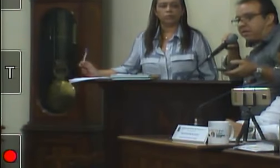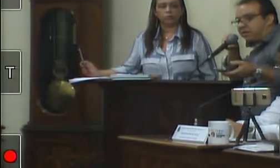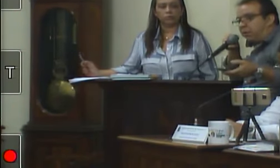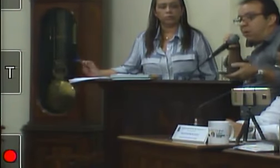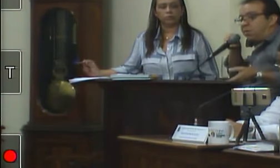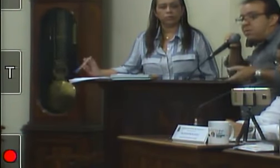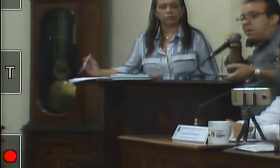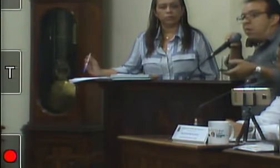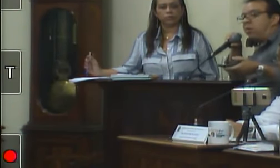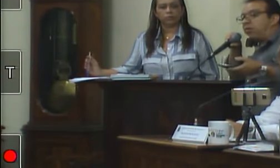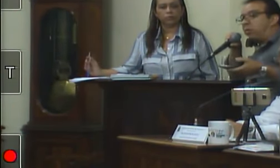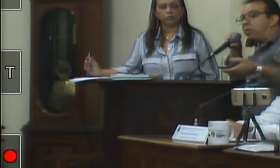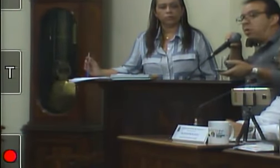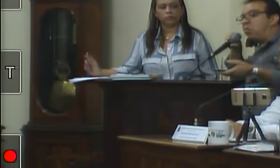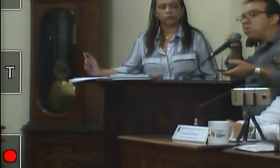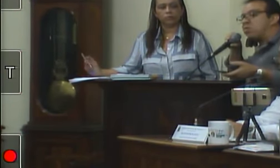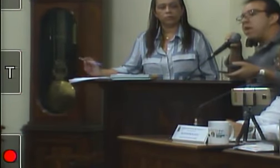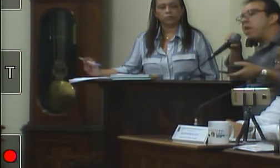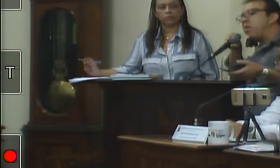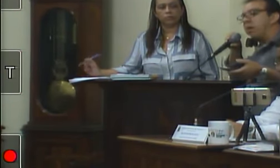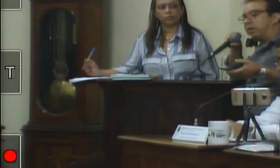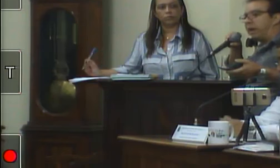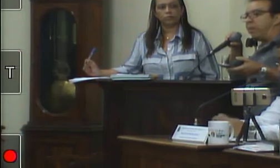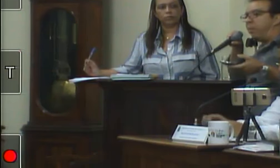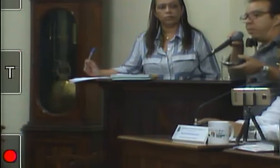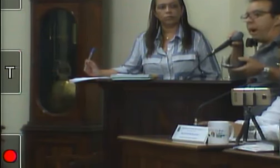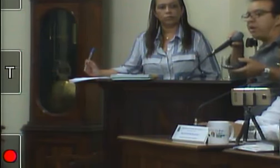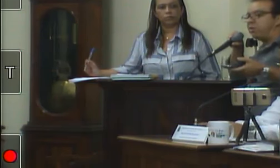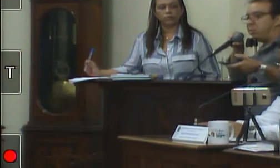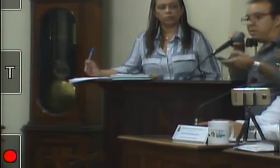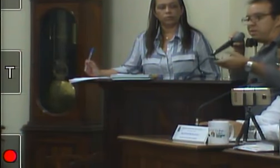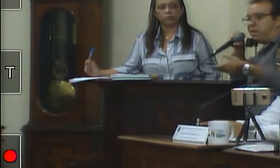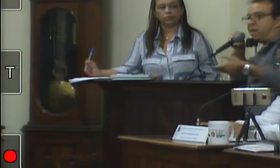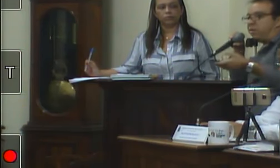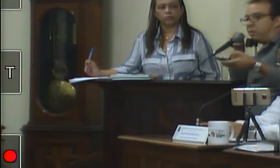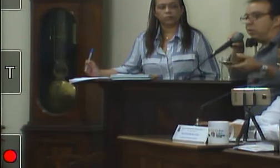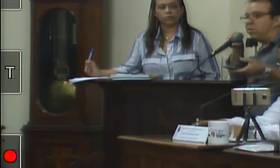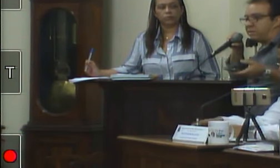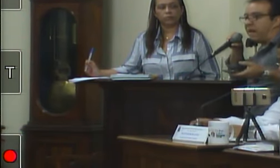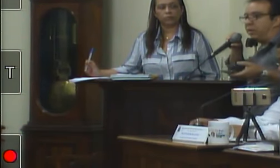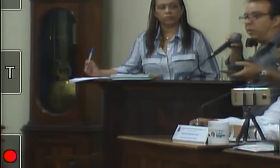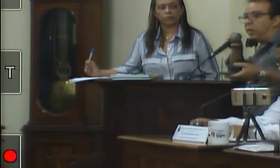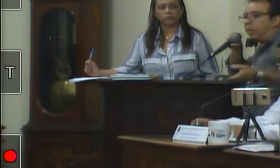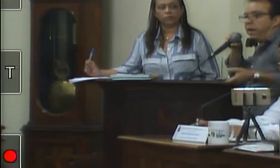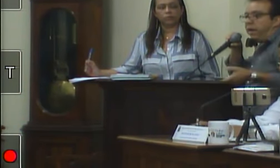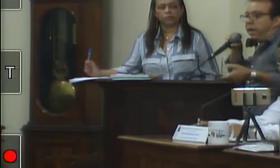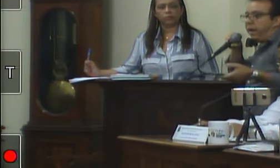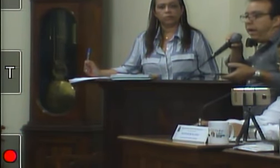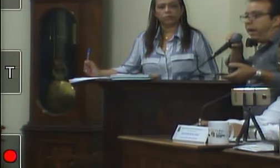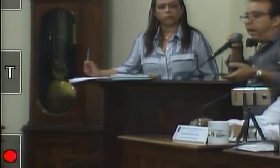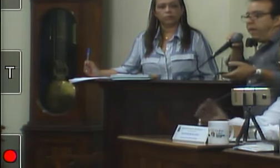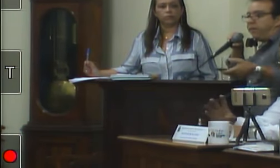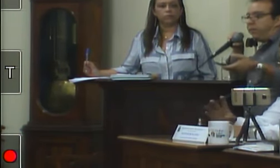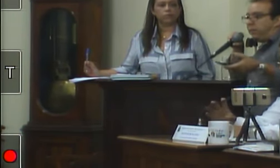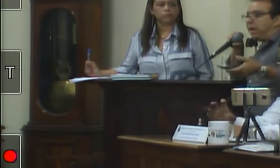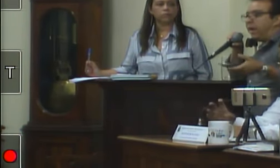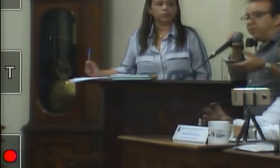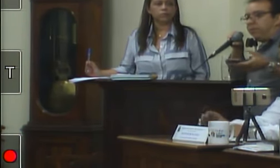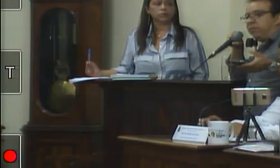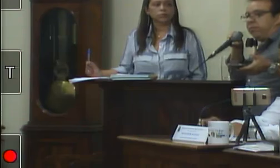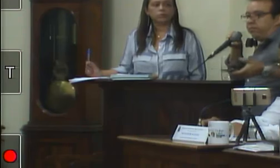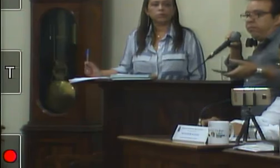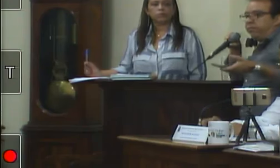Esses SVOs são que vão ter o custeio, tá, por parte do Ministério e do Estado.